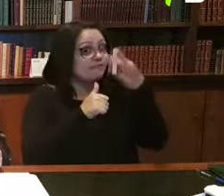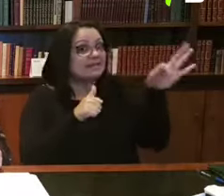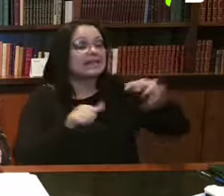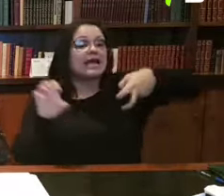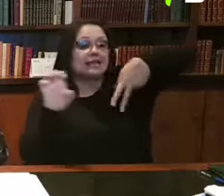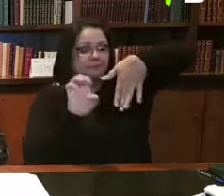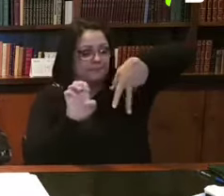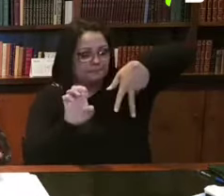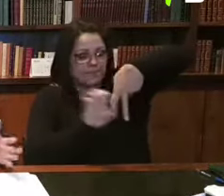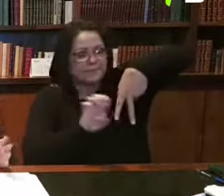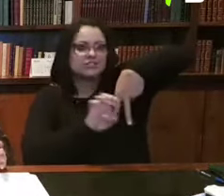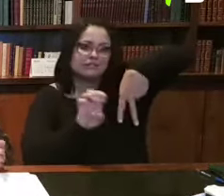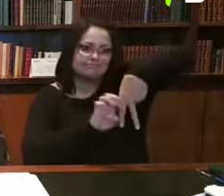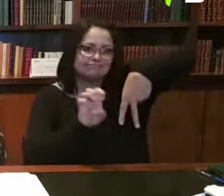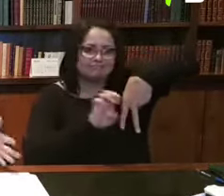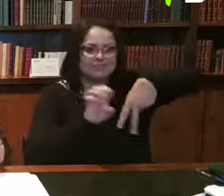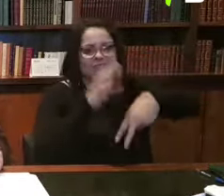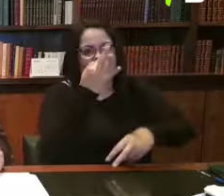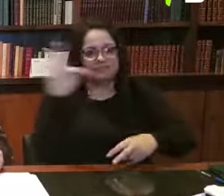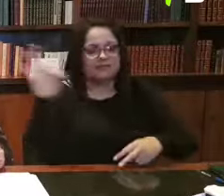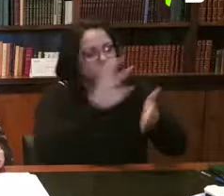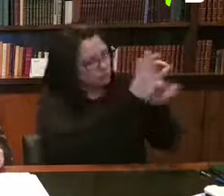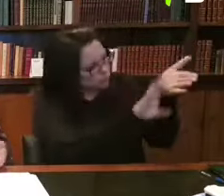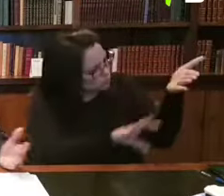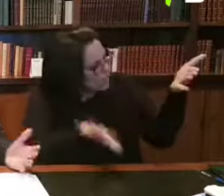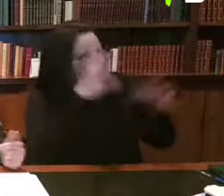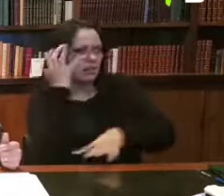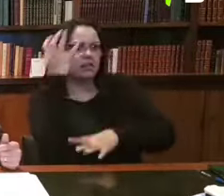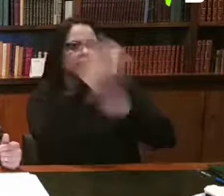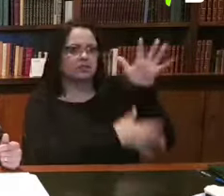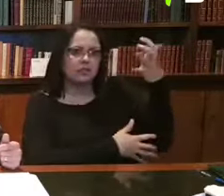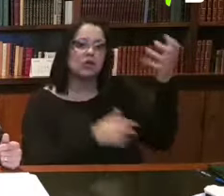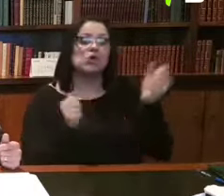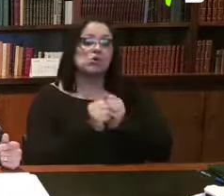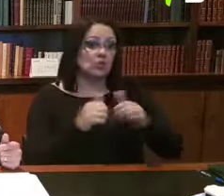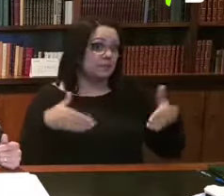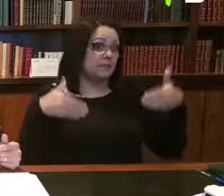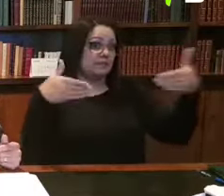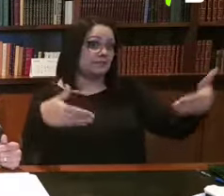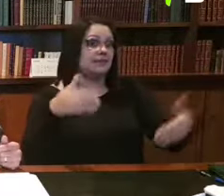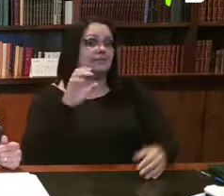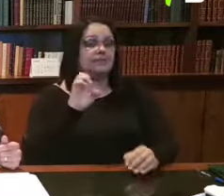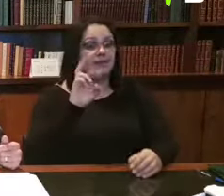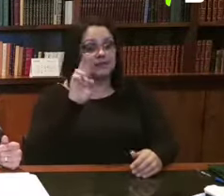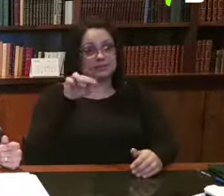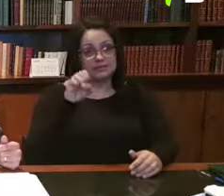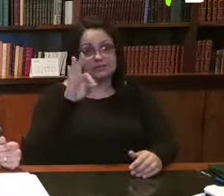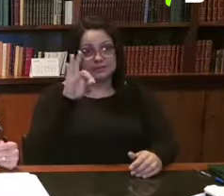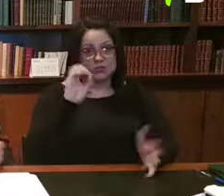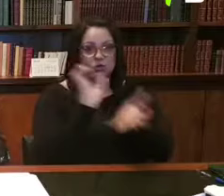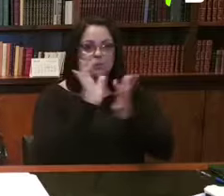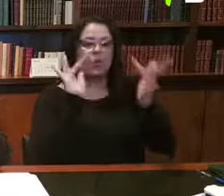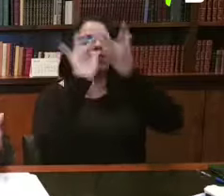frança e ela é dessa questão ambiental nós temos o currículo dela eu tava juntamente com o ministro ernesto araújo ali